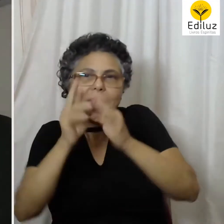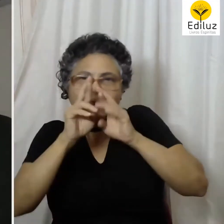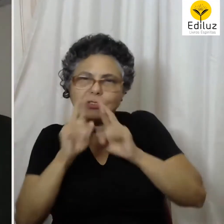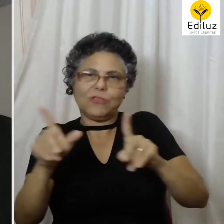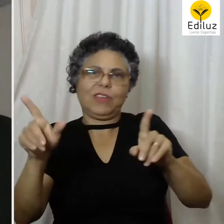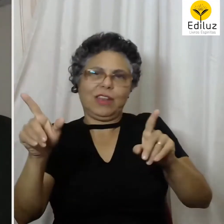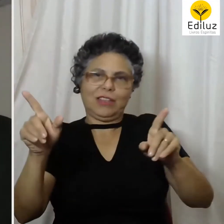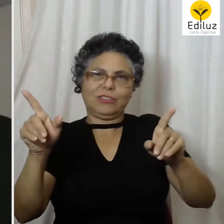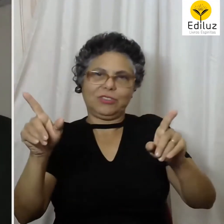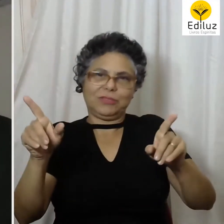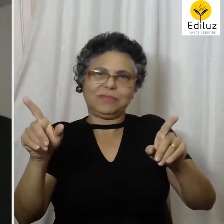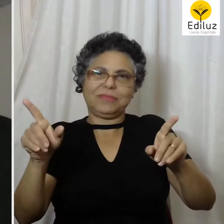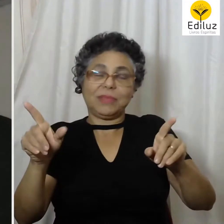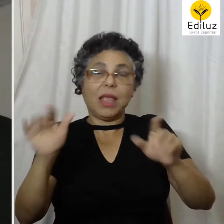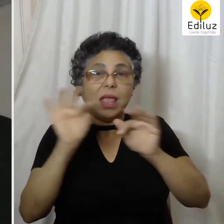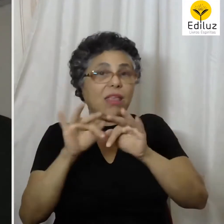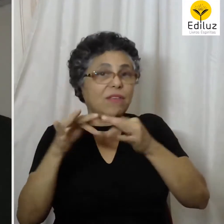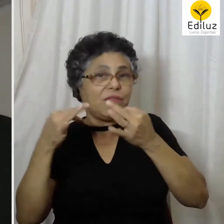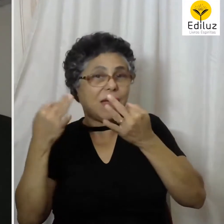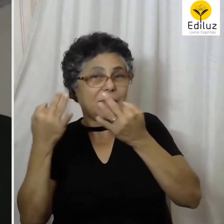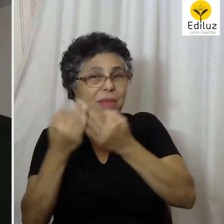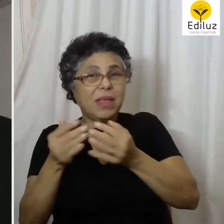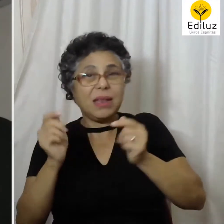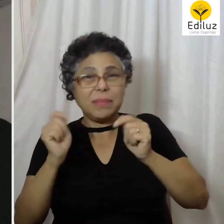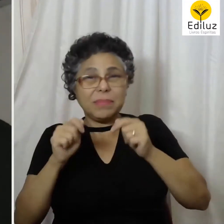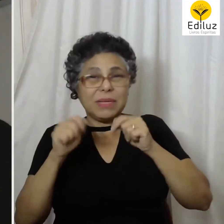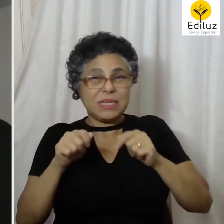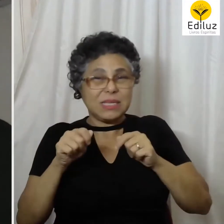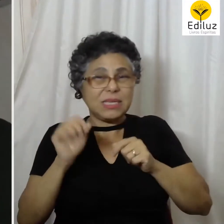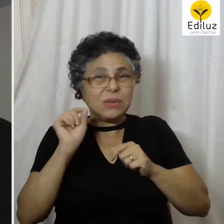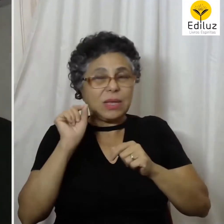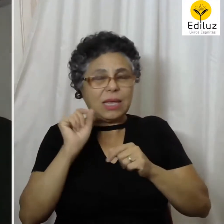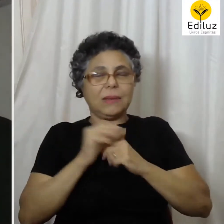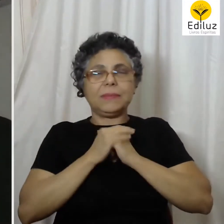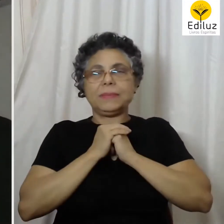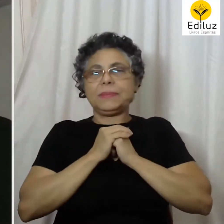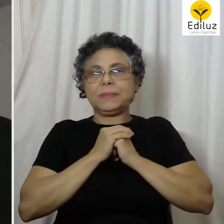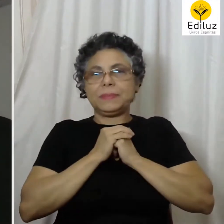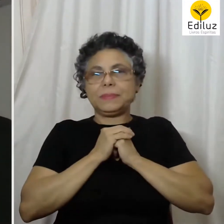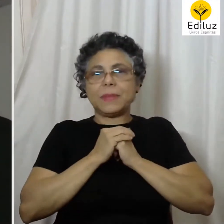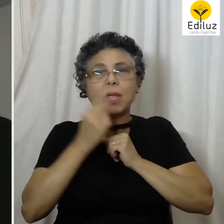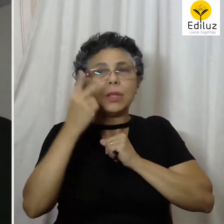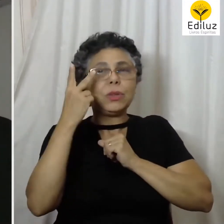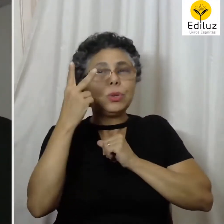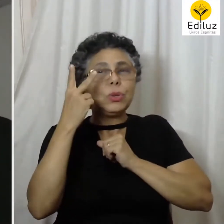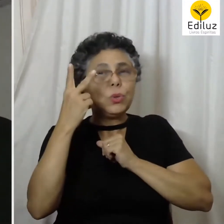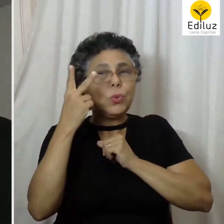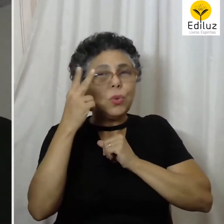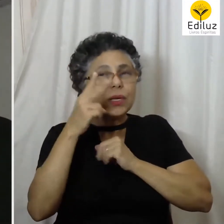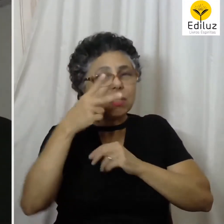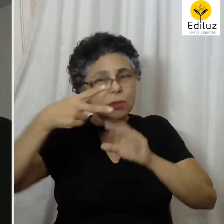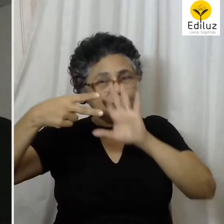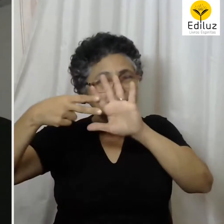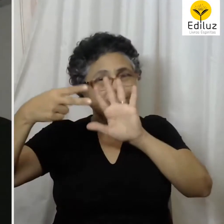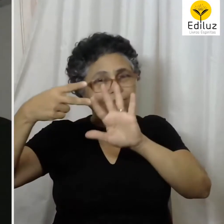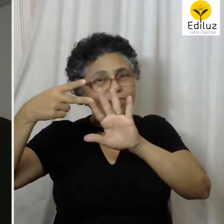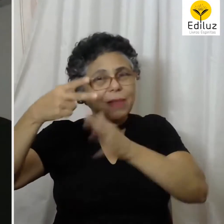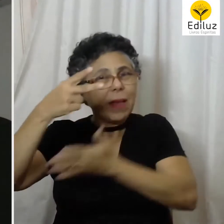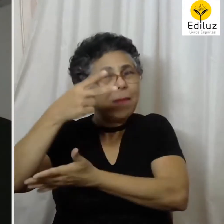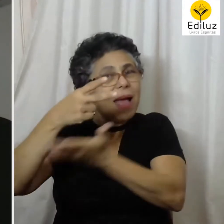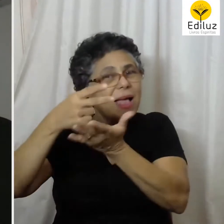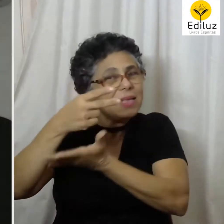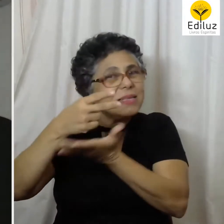Em matéria de família, é preciso que se pontue aqui 2 termos básicos nessas